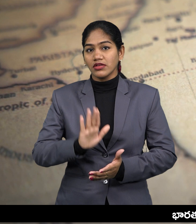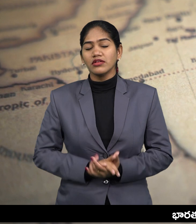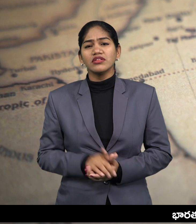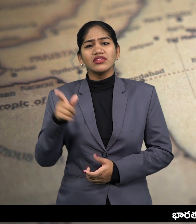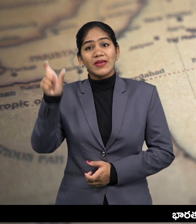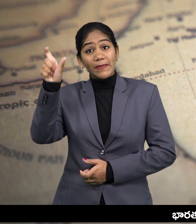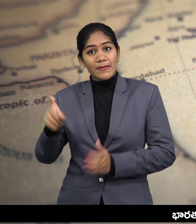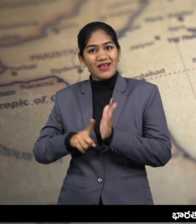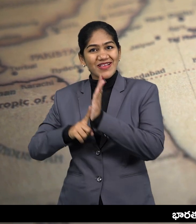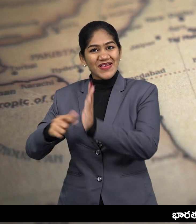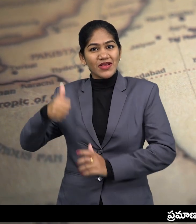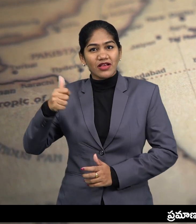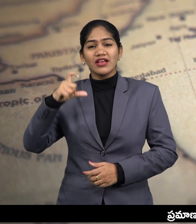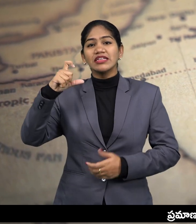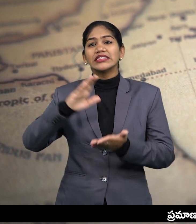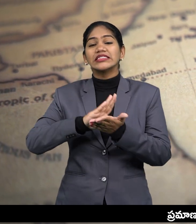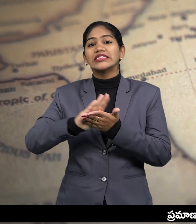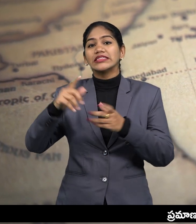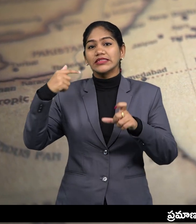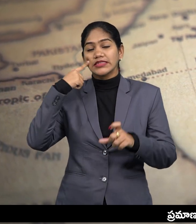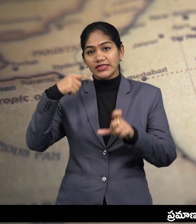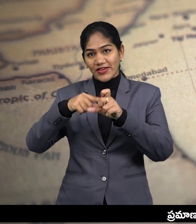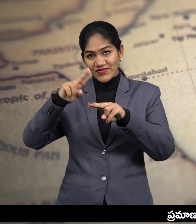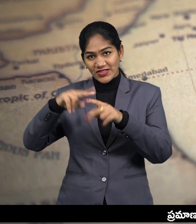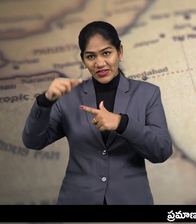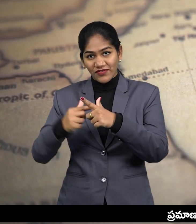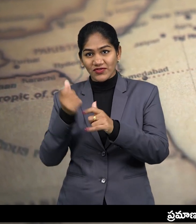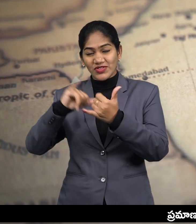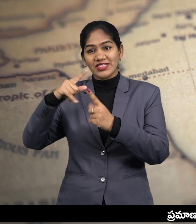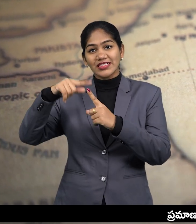భారత ప్రధాన న్యాయమూర్తి ఎదుట ప్రమాణ స్వీకారం చేయాల్సి ఉంటుంది.